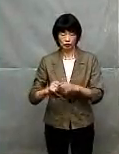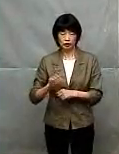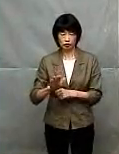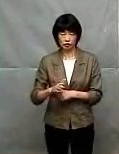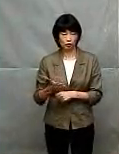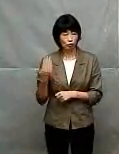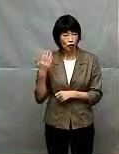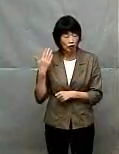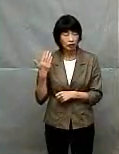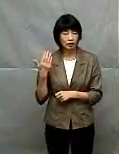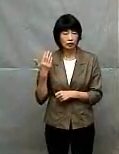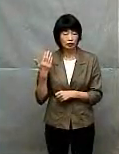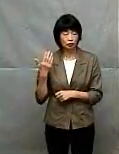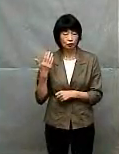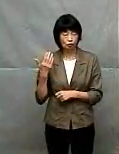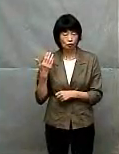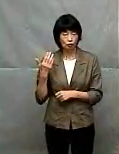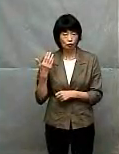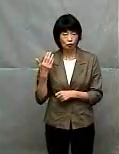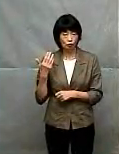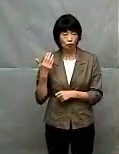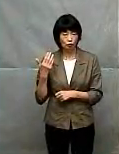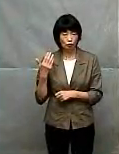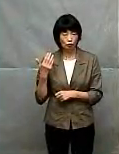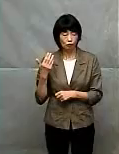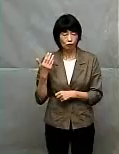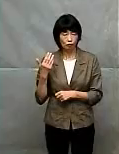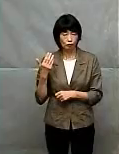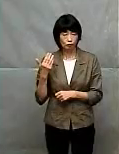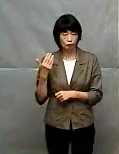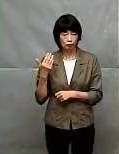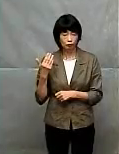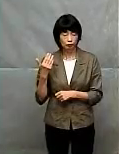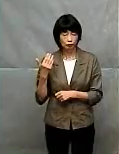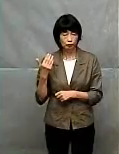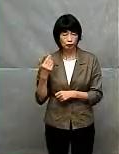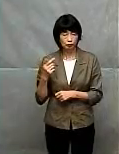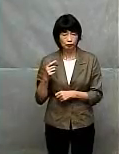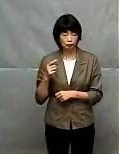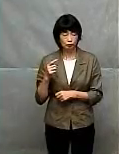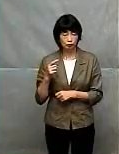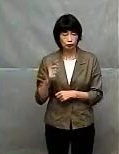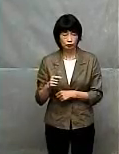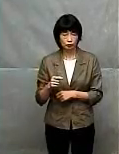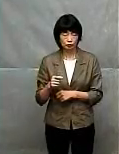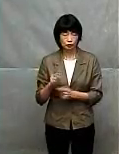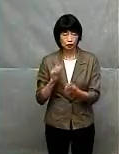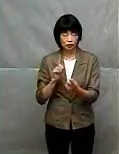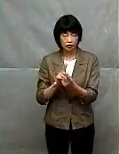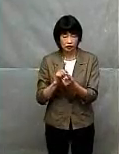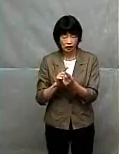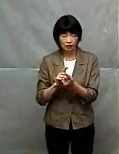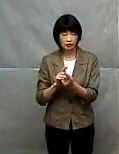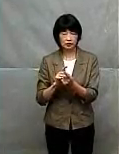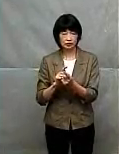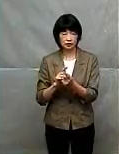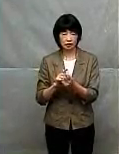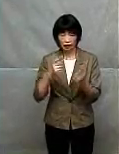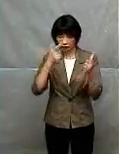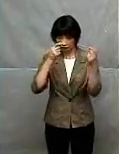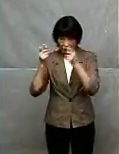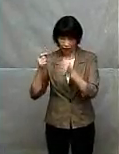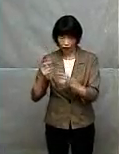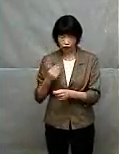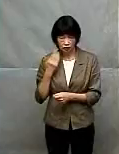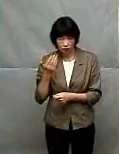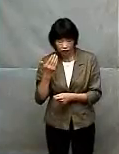中でですね、こういったことに関する、取材対応ですとか、あるいは所感を伺いたいという質問があった中で、それに対しては一切コメントは